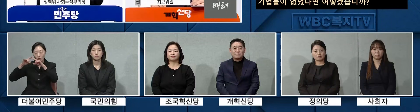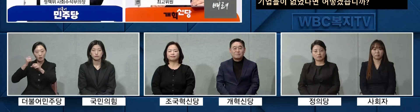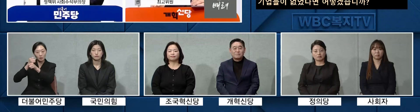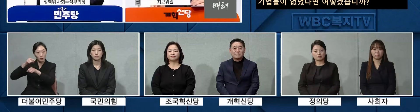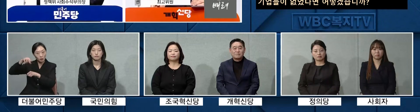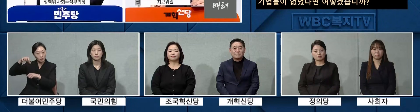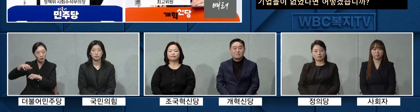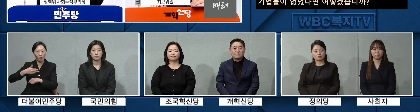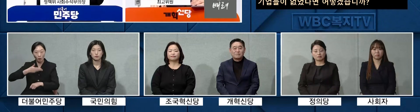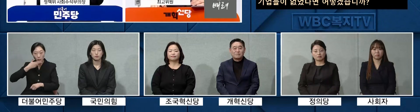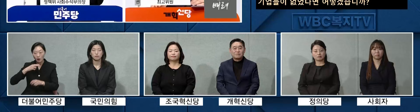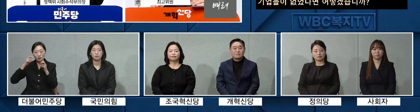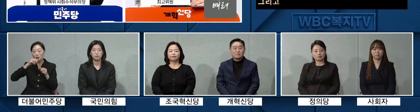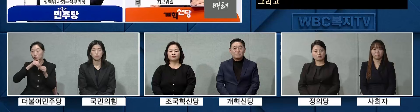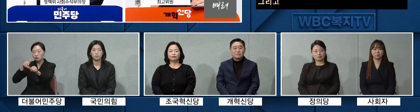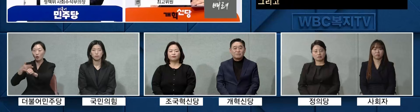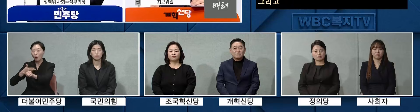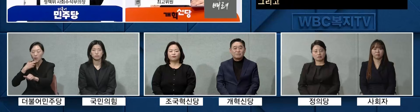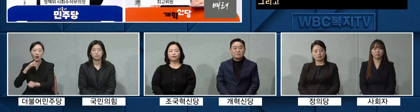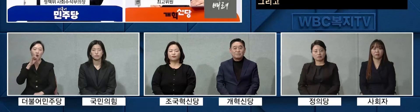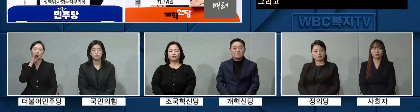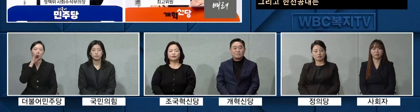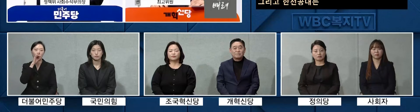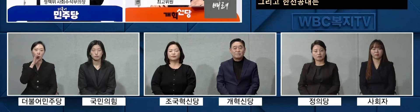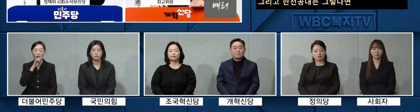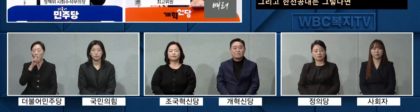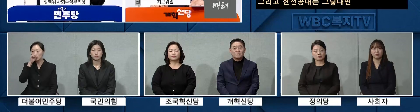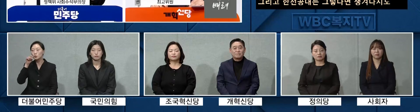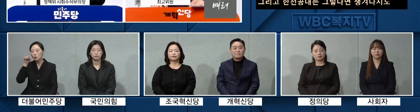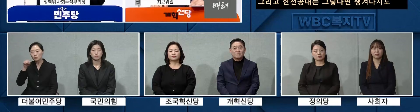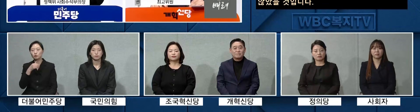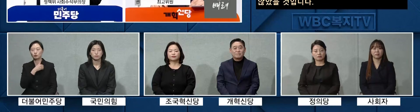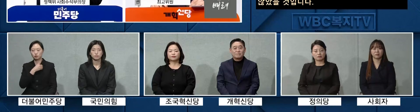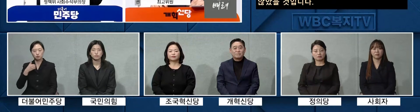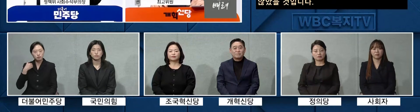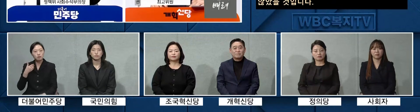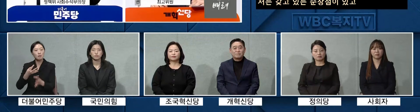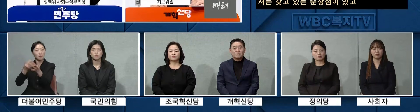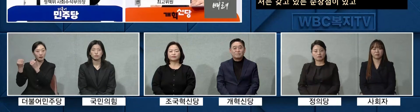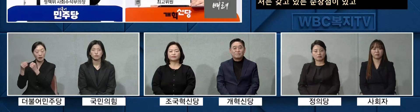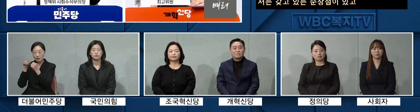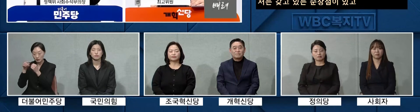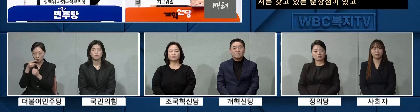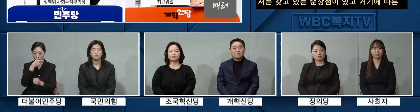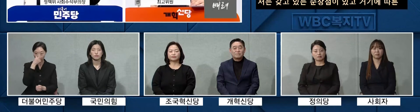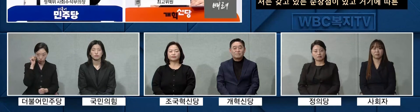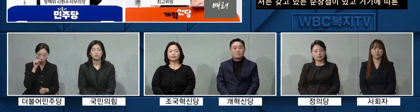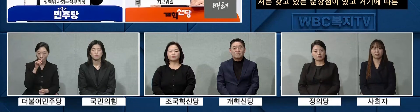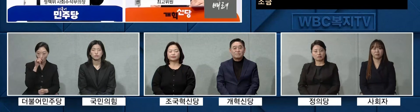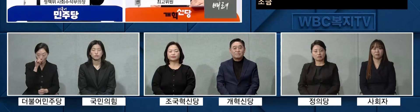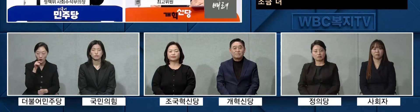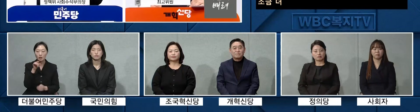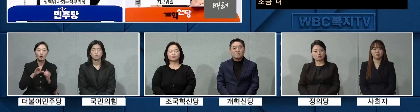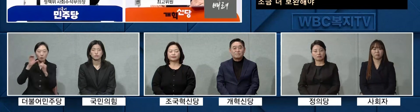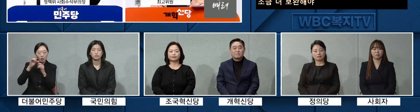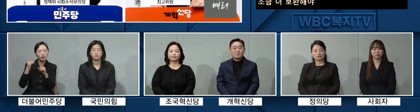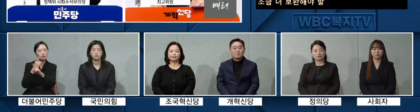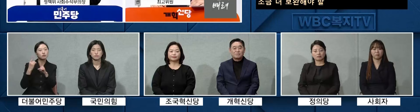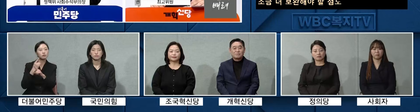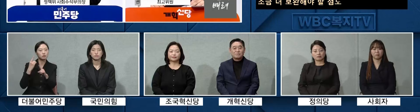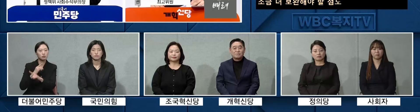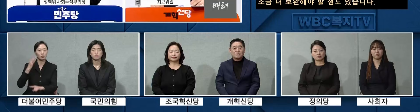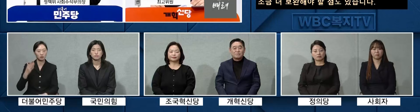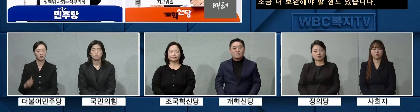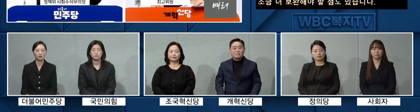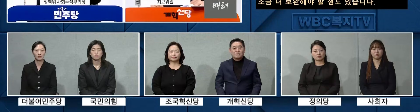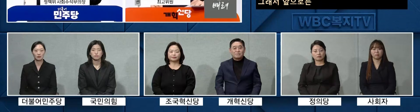생겨나지도 않았을 것입니다. 저는 갖고 있는 순장점이 있고 거기에 따른 좀 더 보완해야 될 점들도 있습니다. 그래서 앞으로는